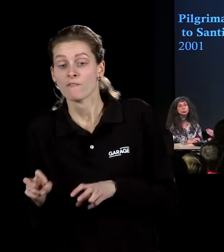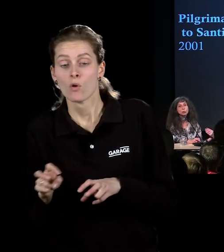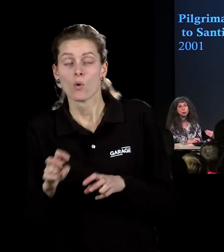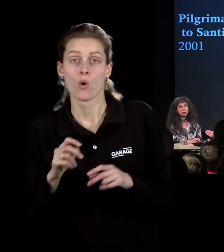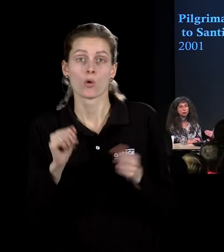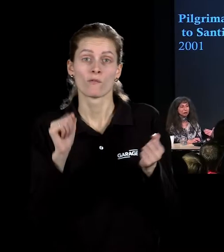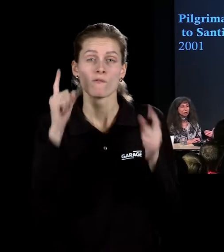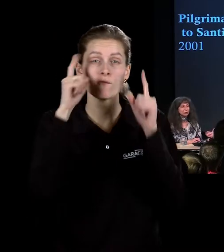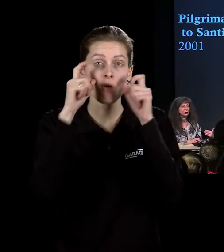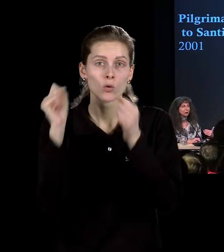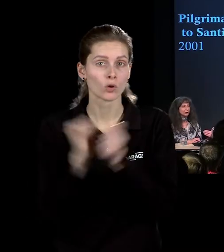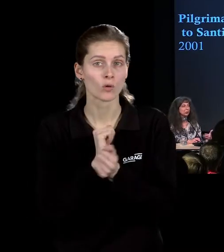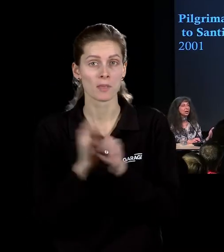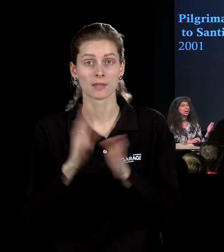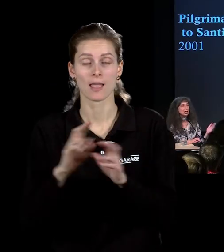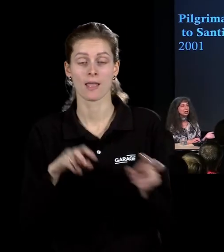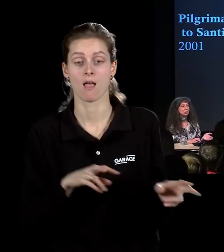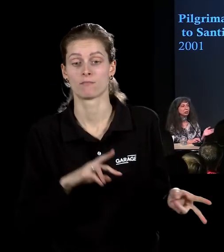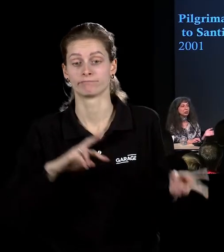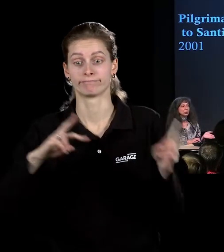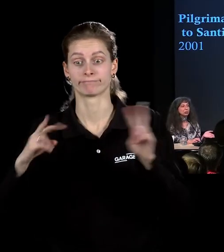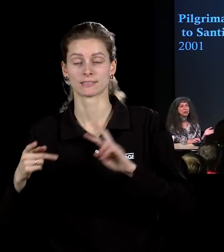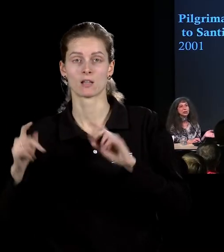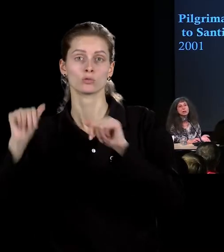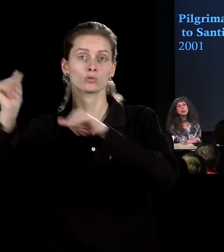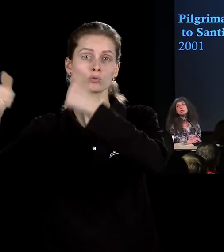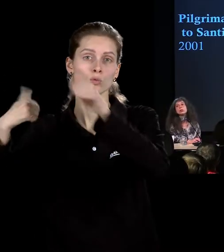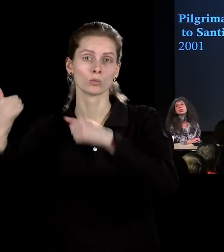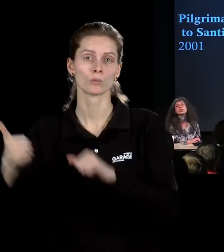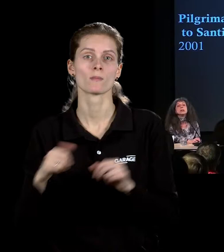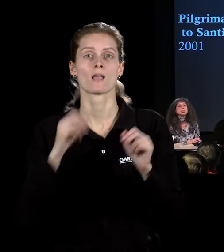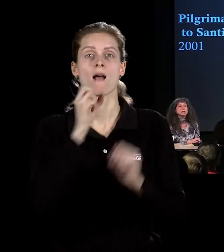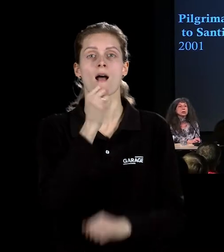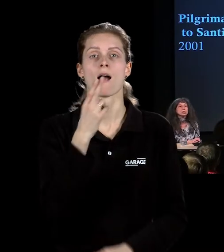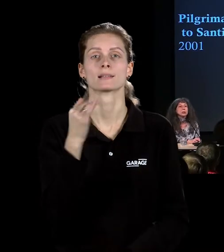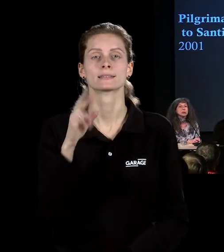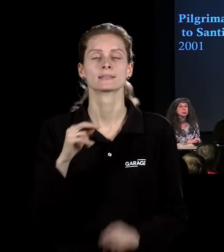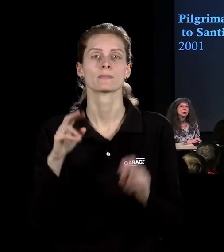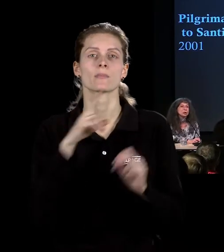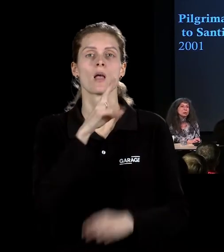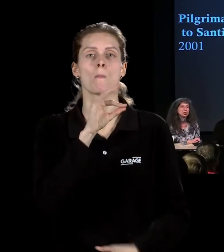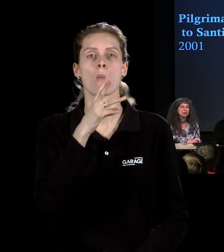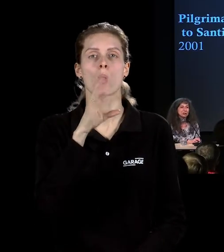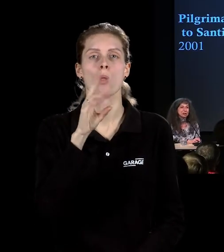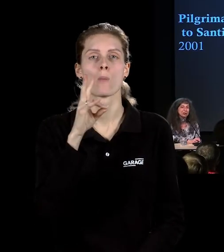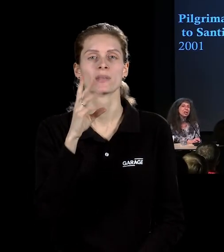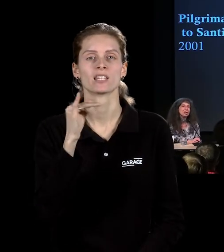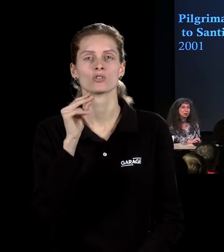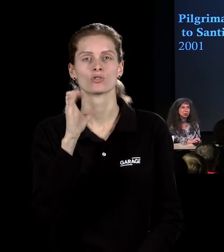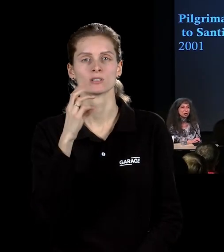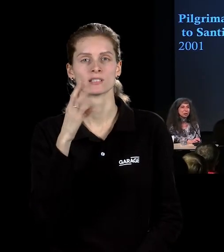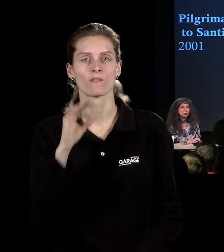переходят в скульптуру, которую он создает. Акция паломничества в Сантьяго, которую он делает в испанском городе, городе,